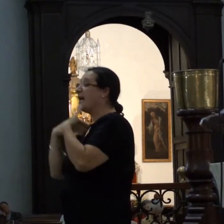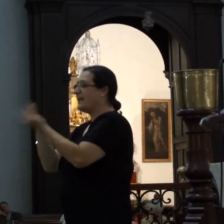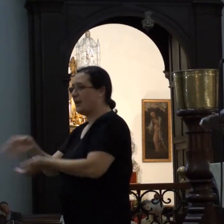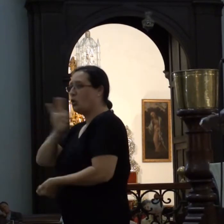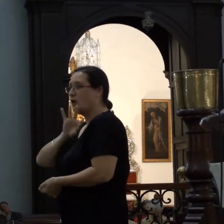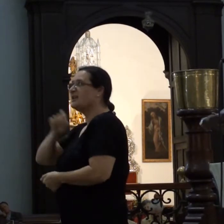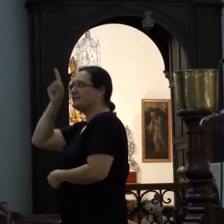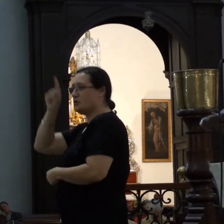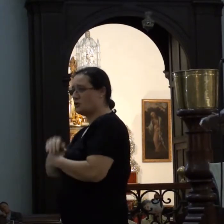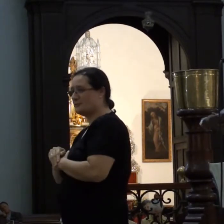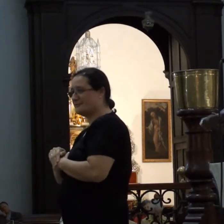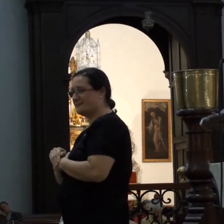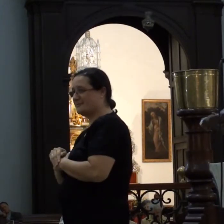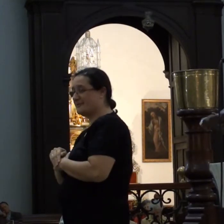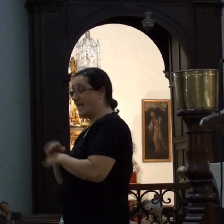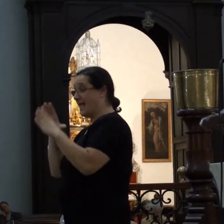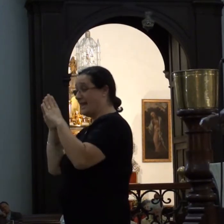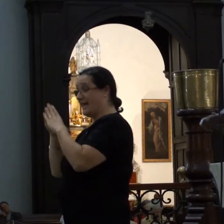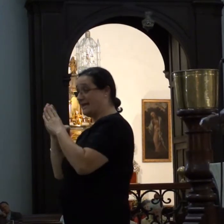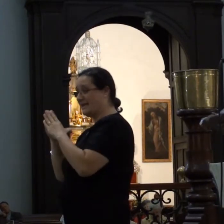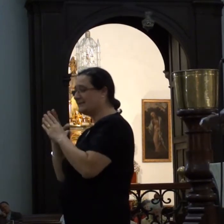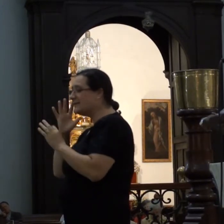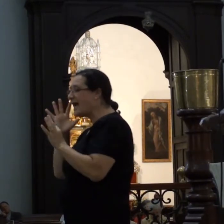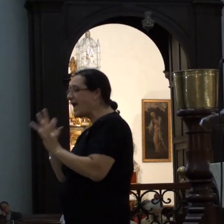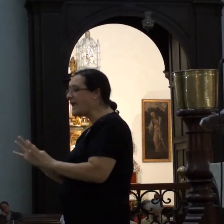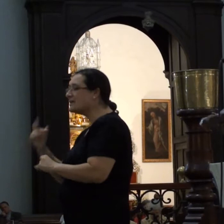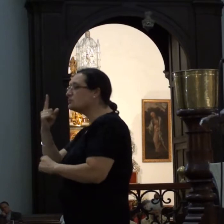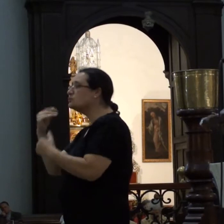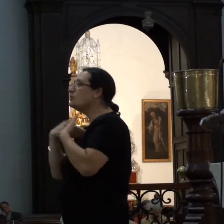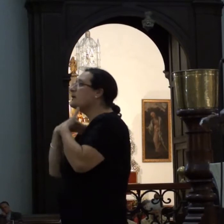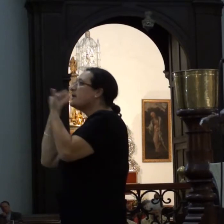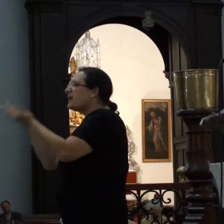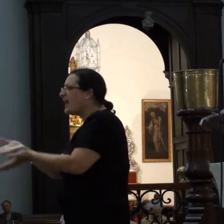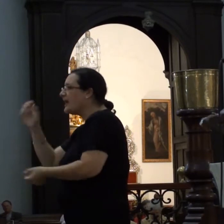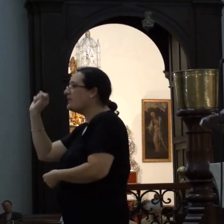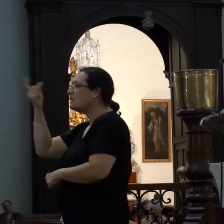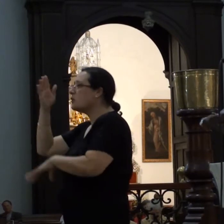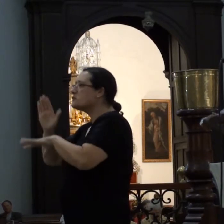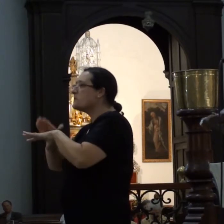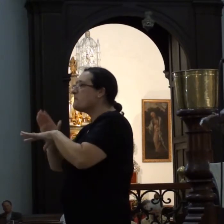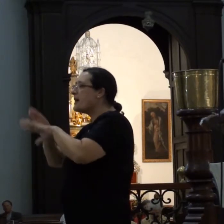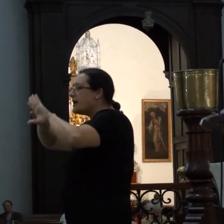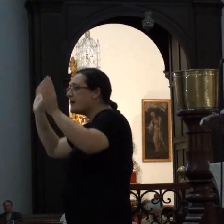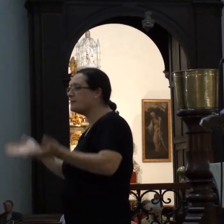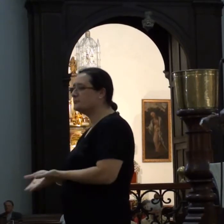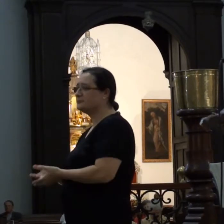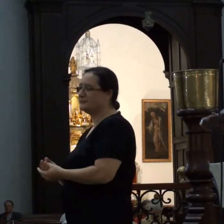señor la iglesia es un regalo de Dios para el mundo